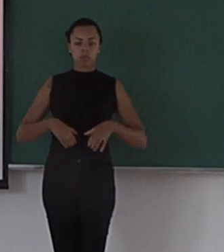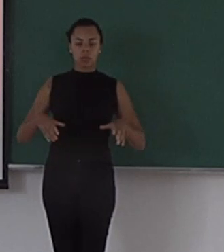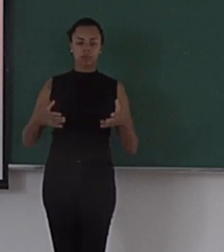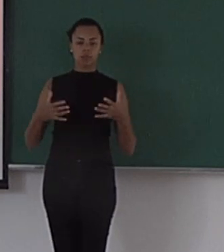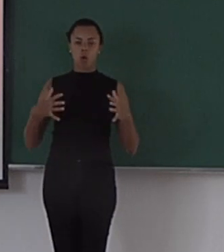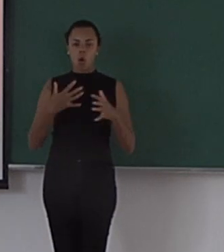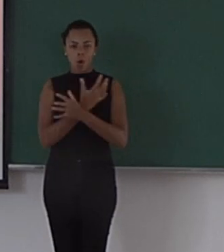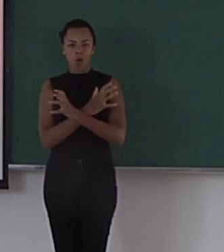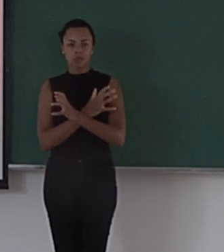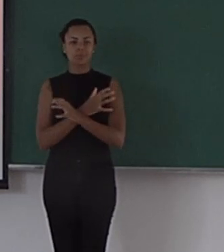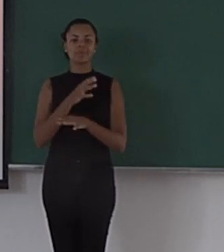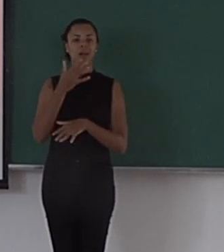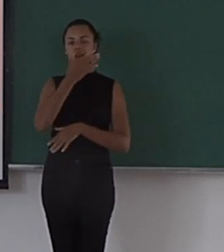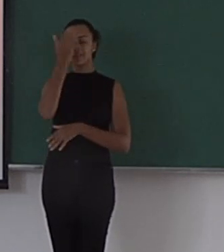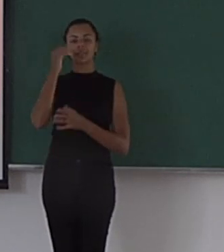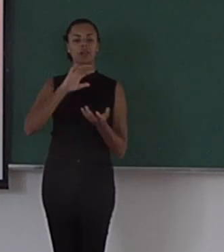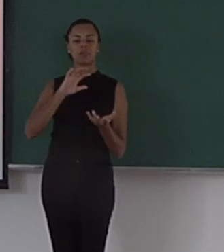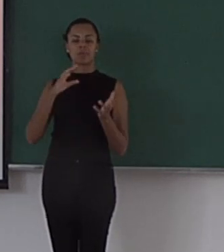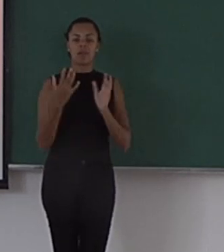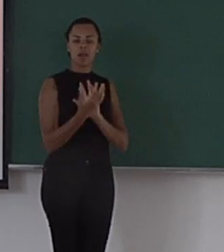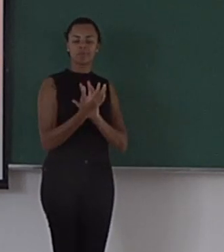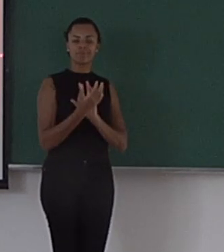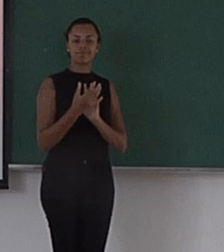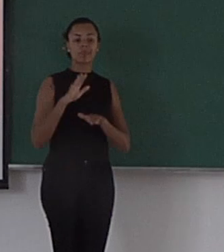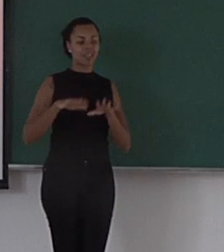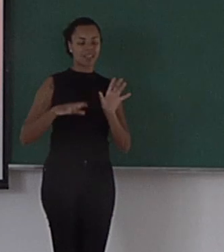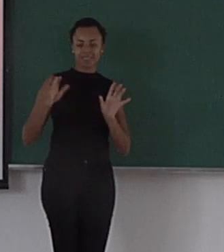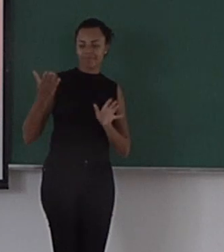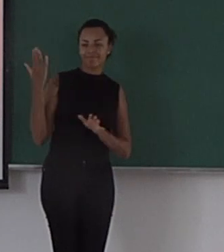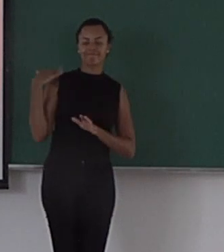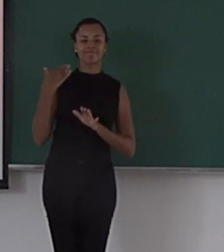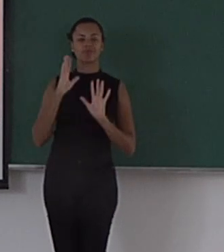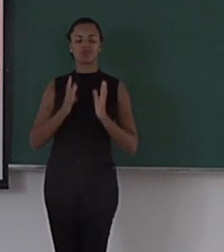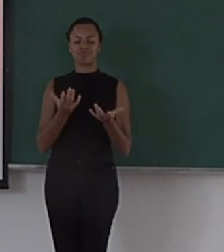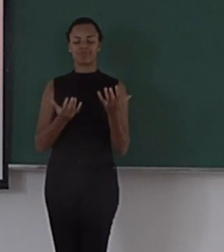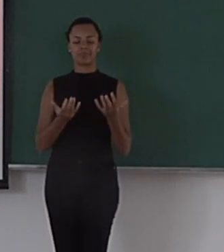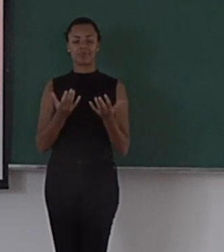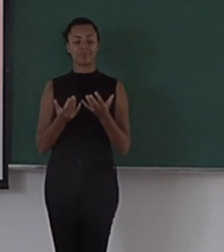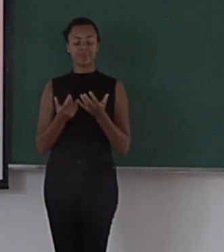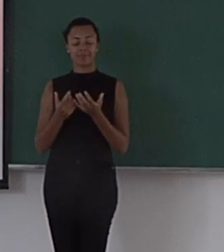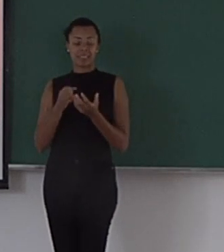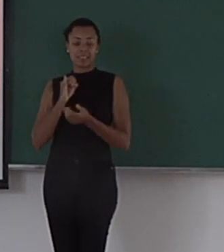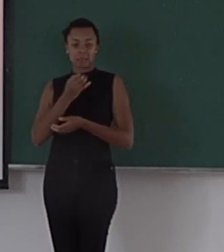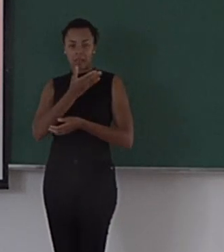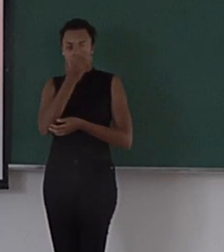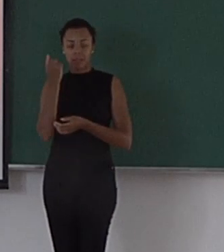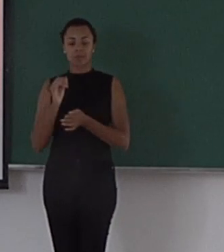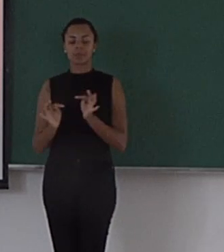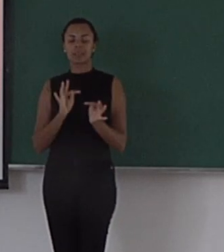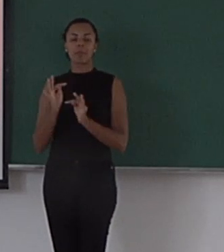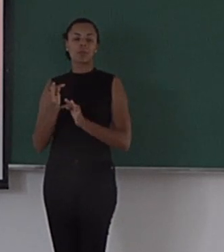Às vezes você nem vira o paciente para ver. E às vezes ele está com região glútea queimada e depois, quando você vai tratar, uma queimadura que era